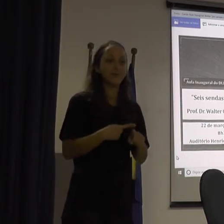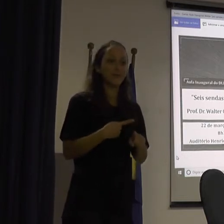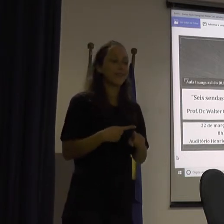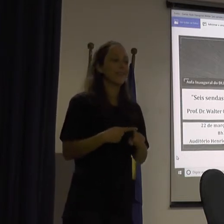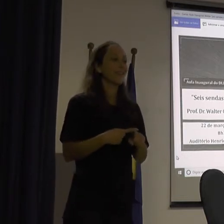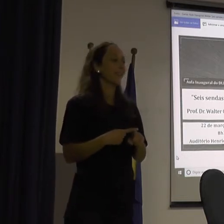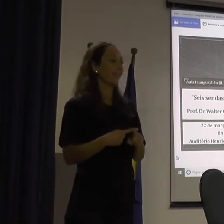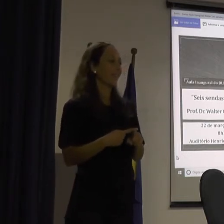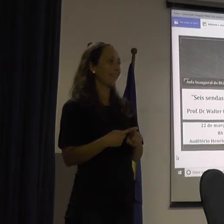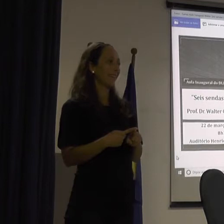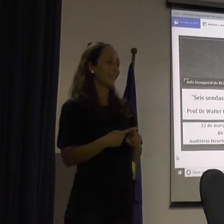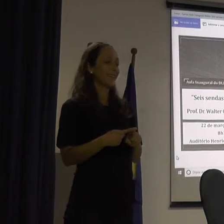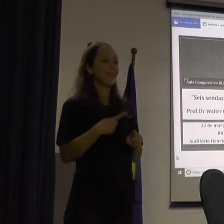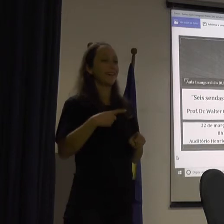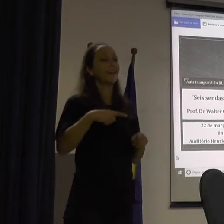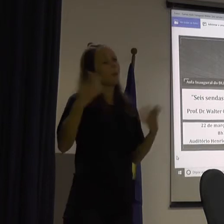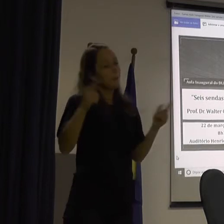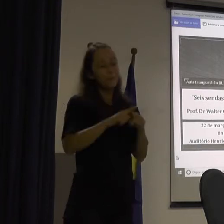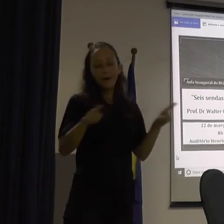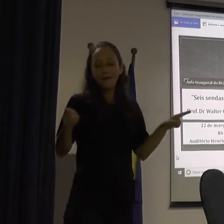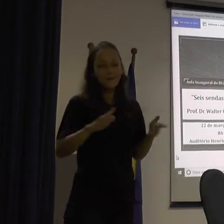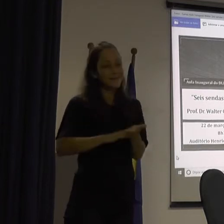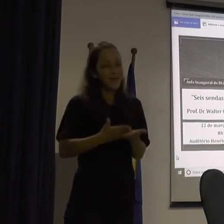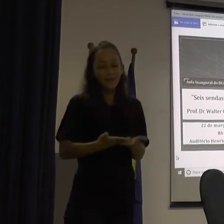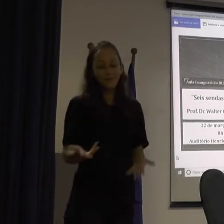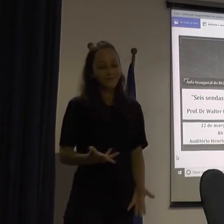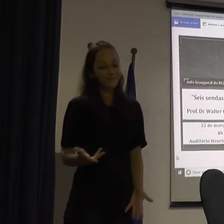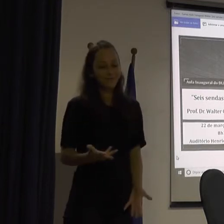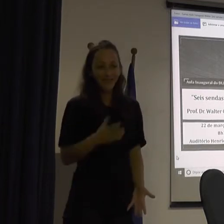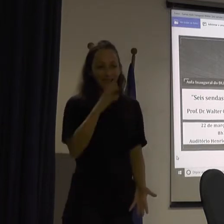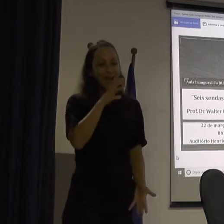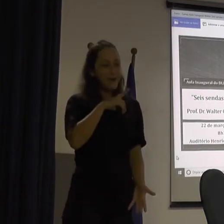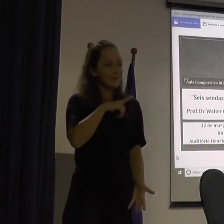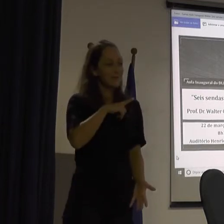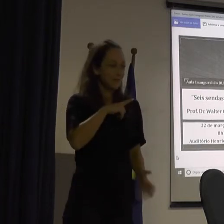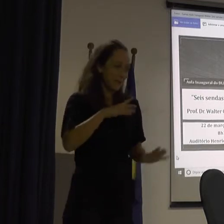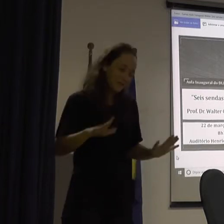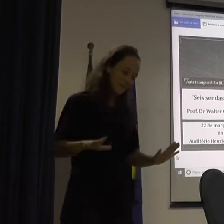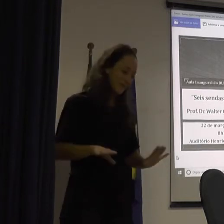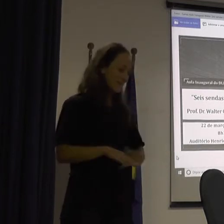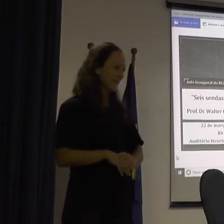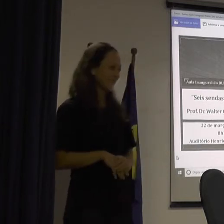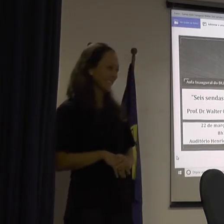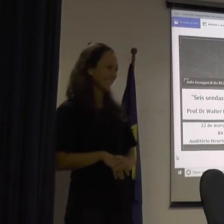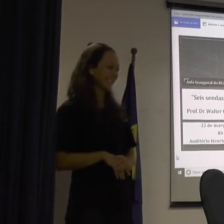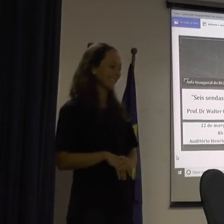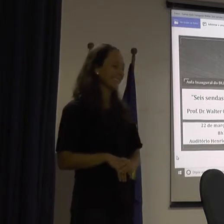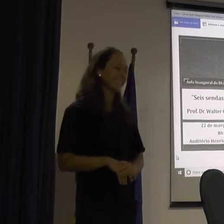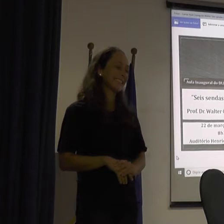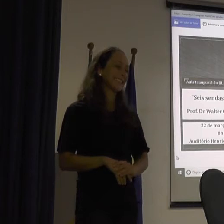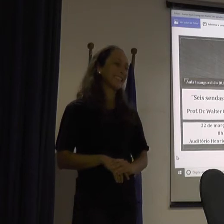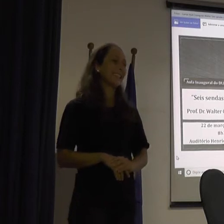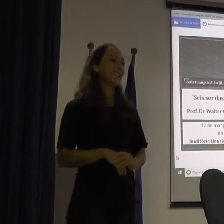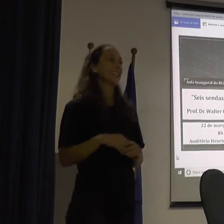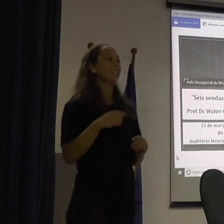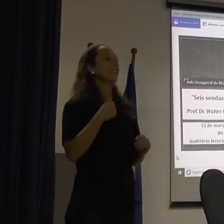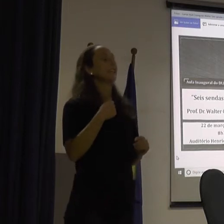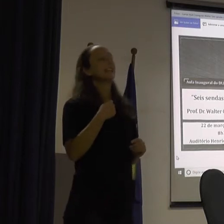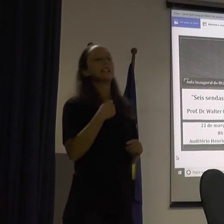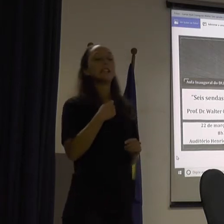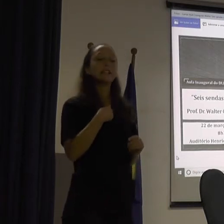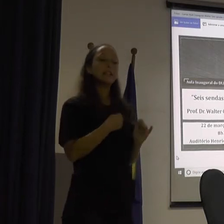apesar que eles são muito rápidos, né? Muito bem, então eu vou